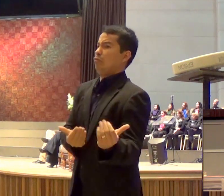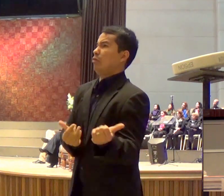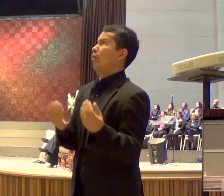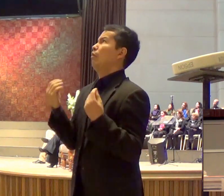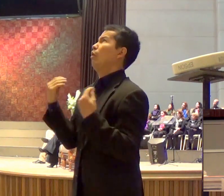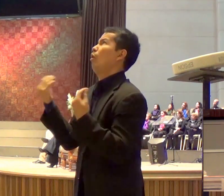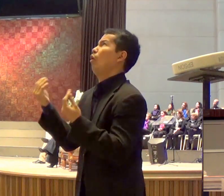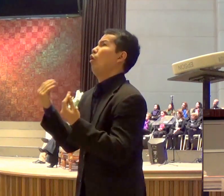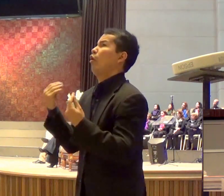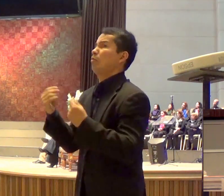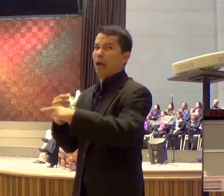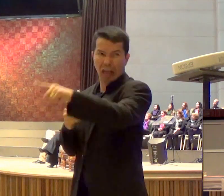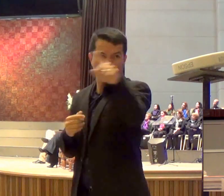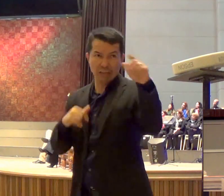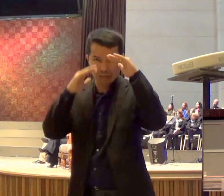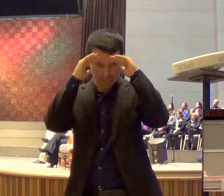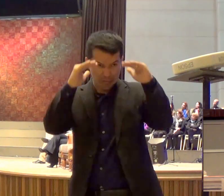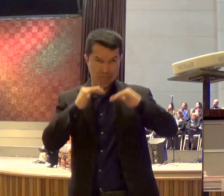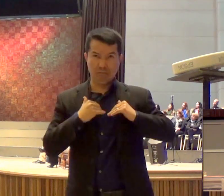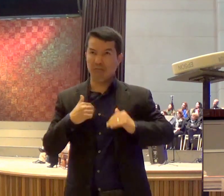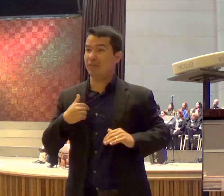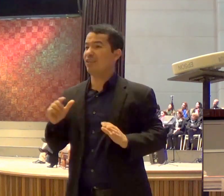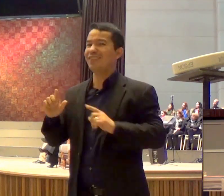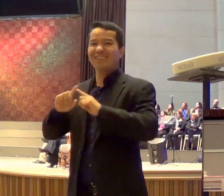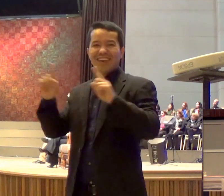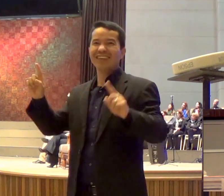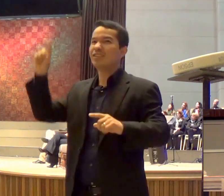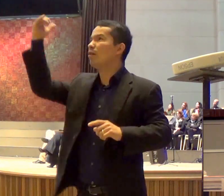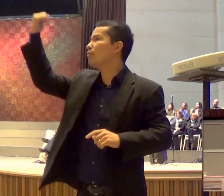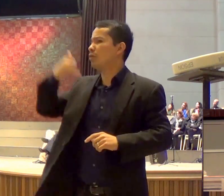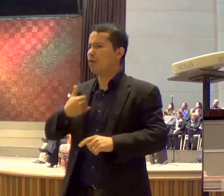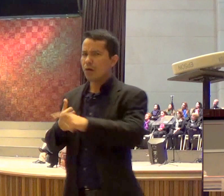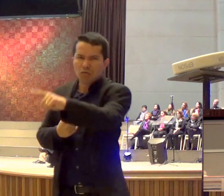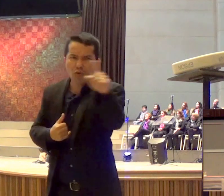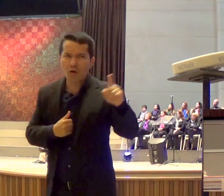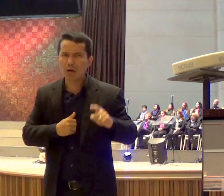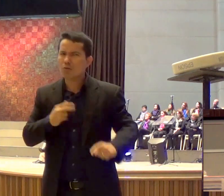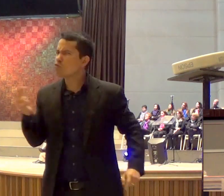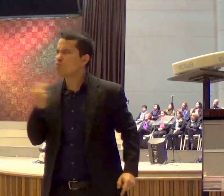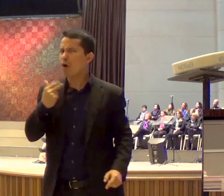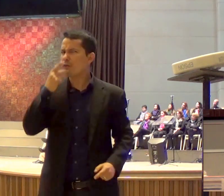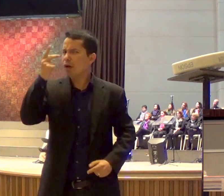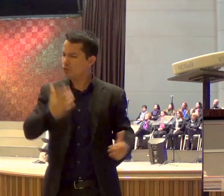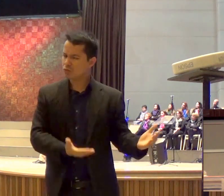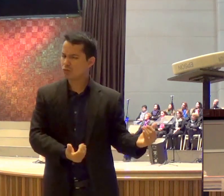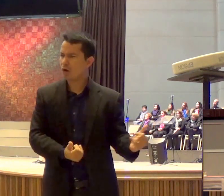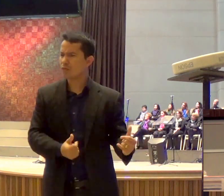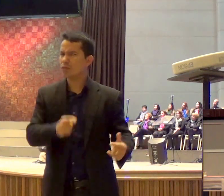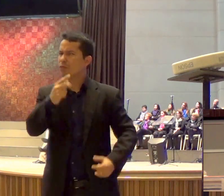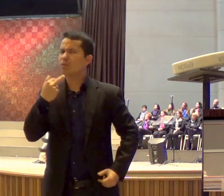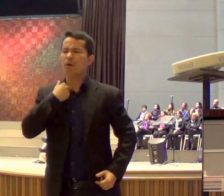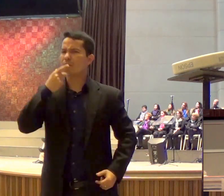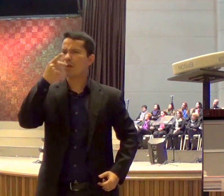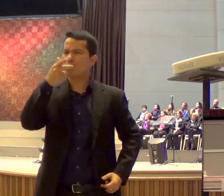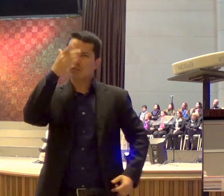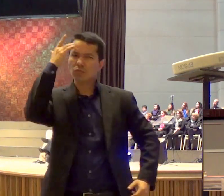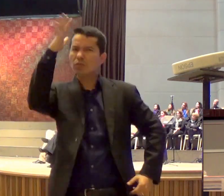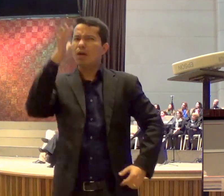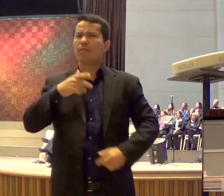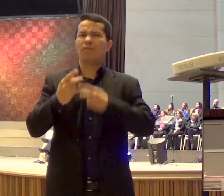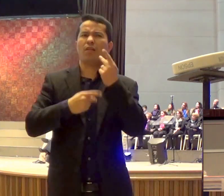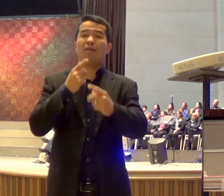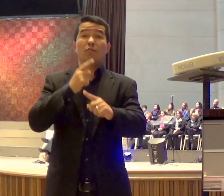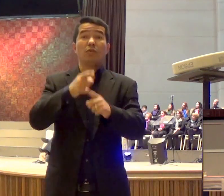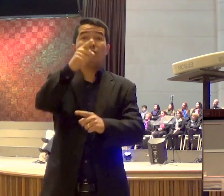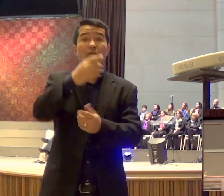quem vai me ouvir e ele me disse não diga que é muito jovem não diga que não sabe falar porque quando você abrir